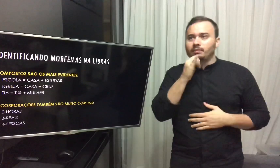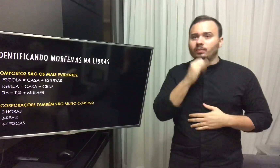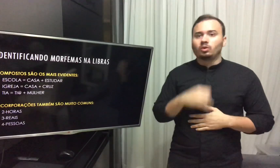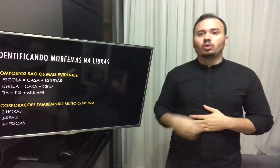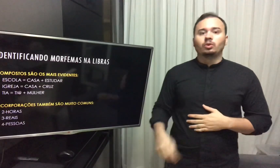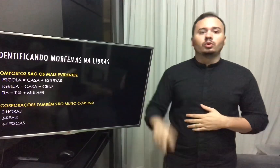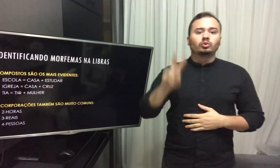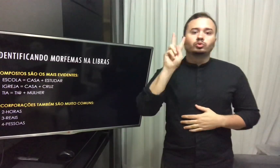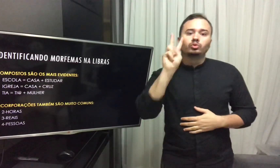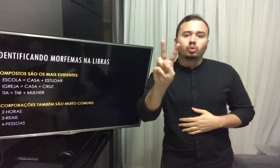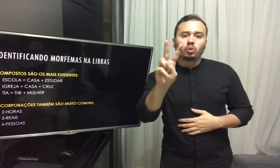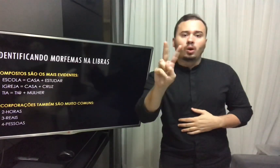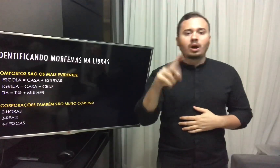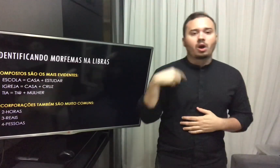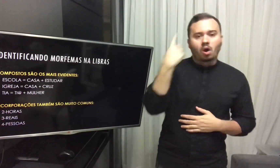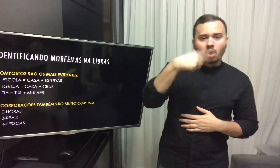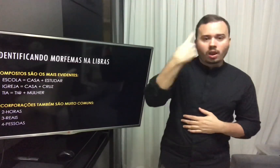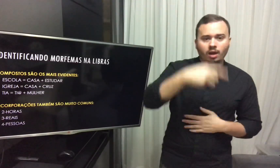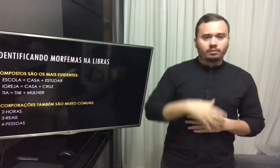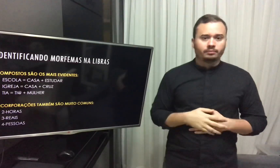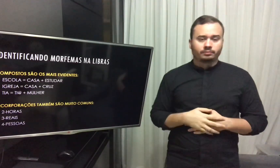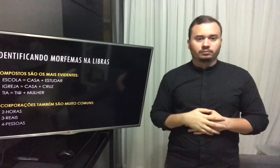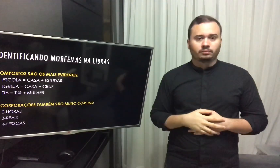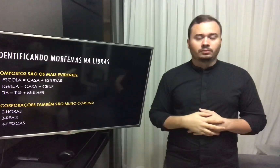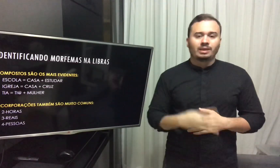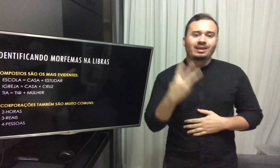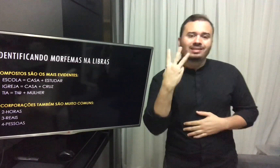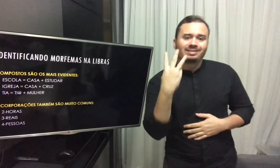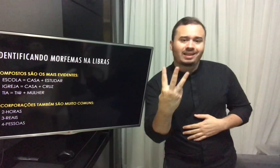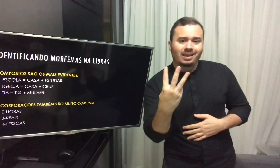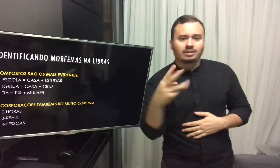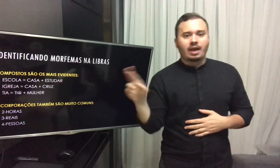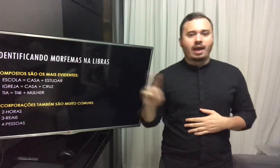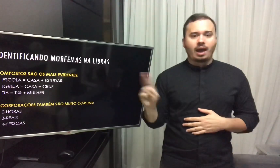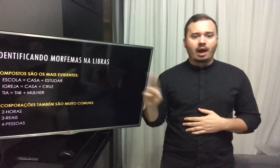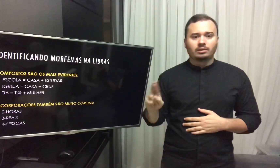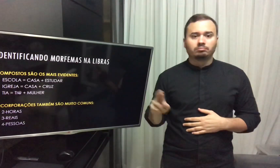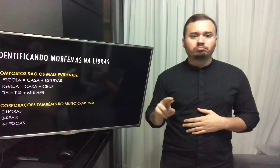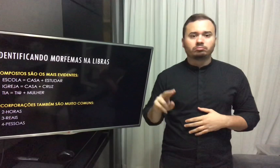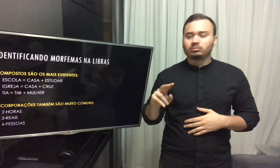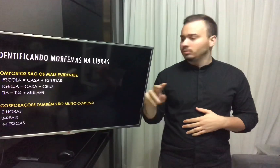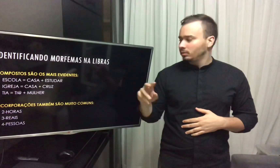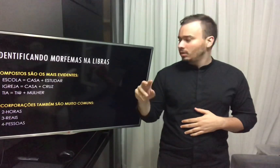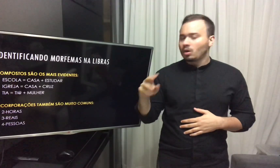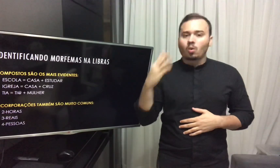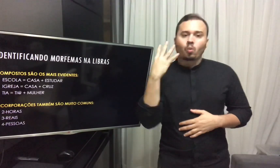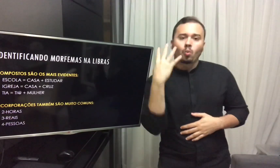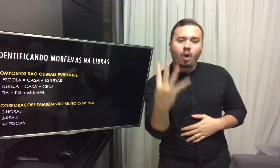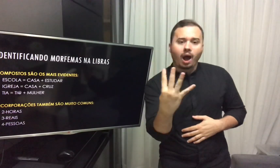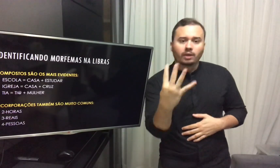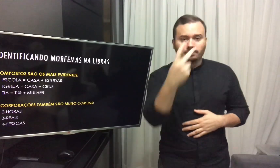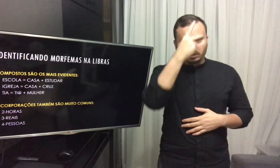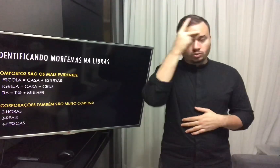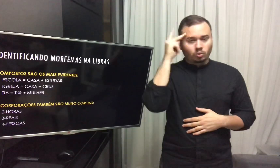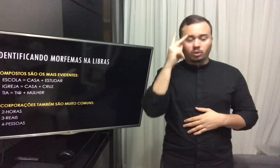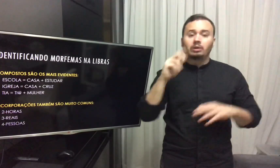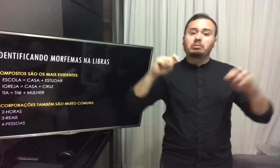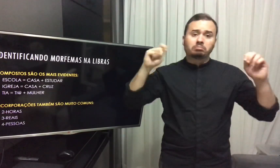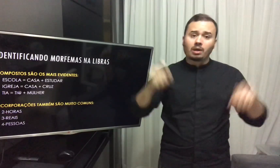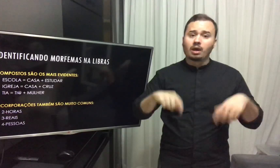separar. Por exemplo, falar de 2 horas, ou de R$3, ou 4